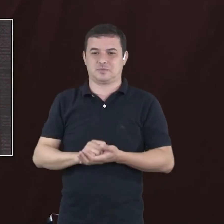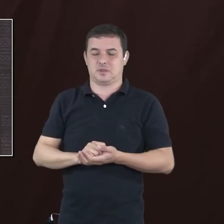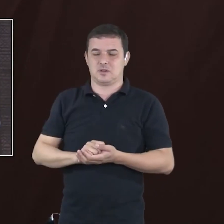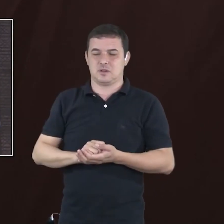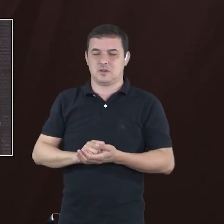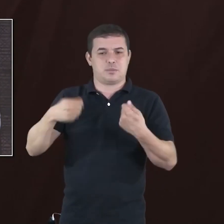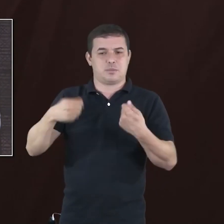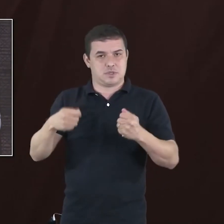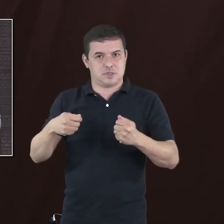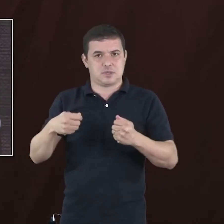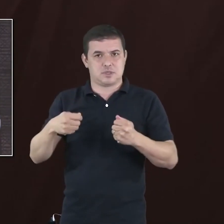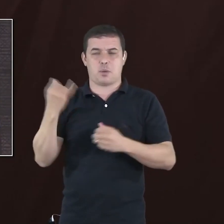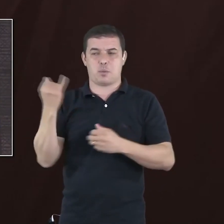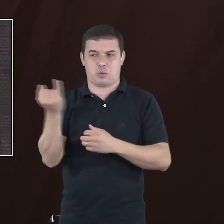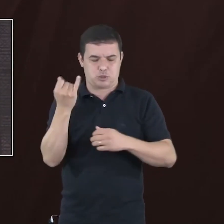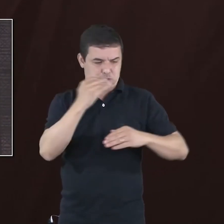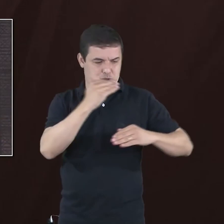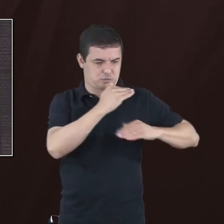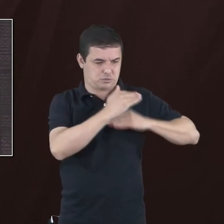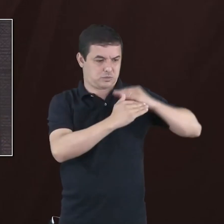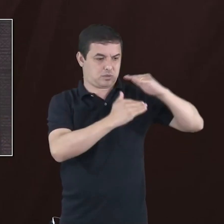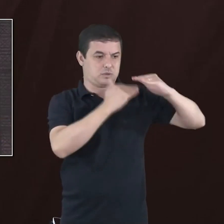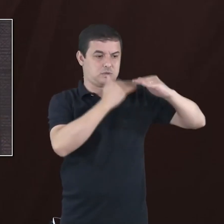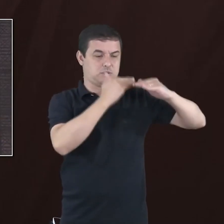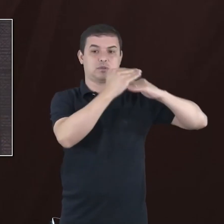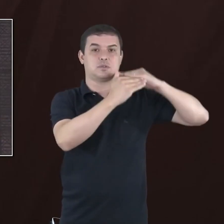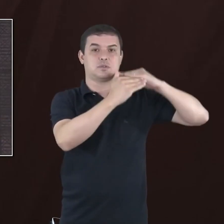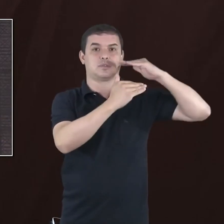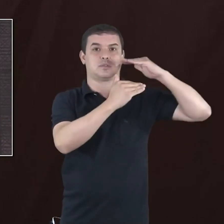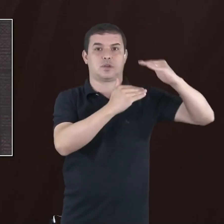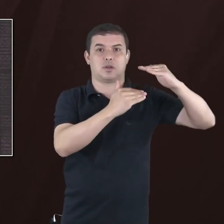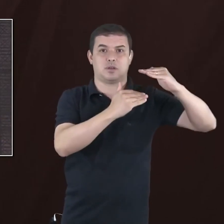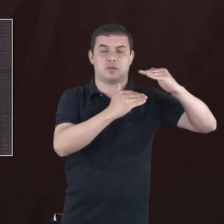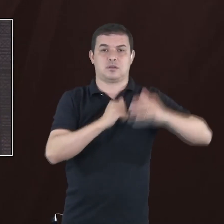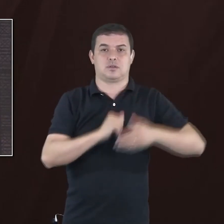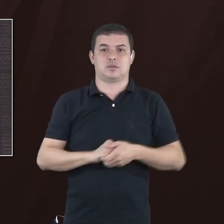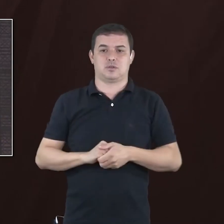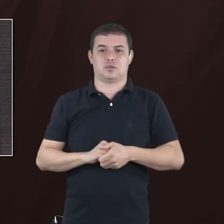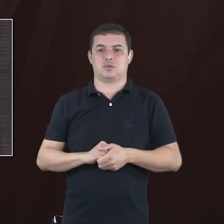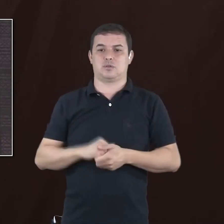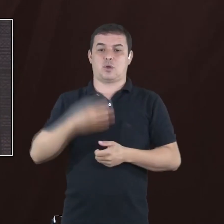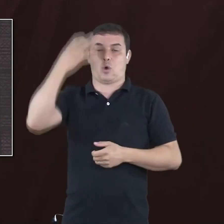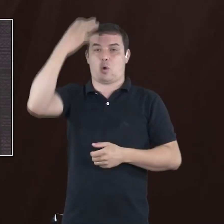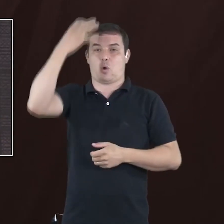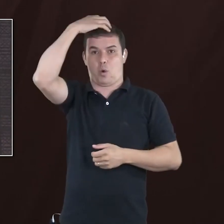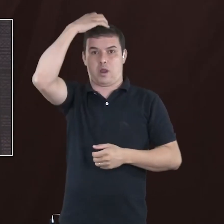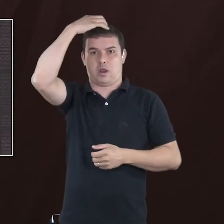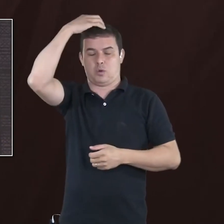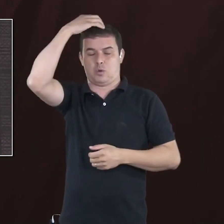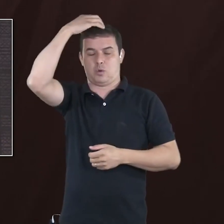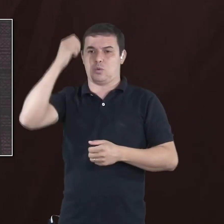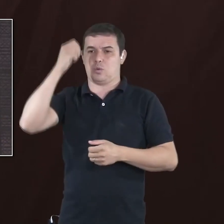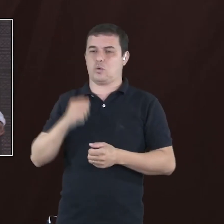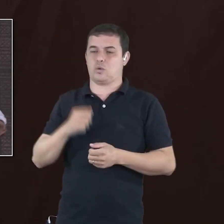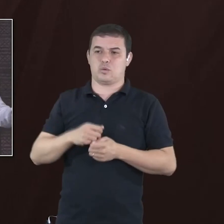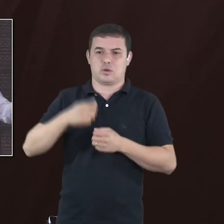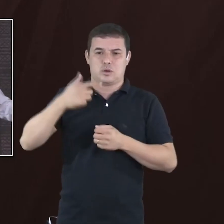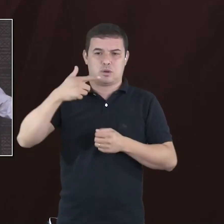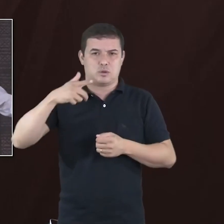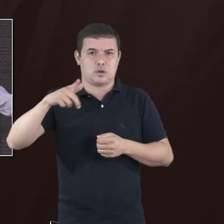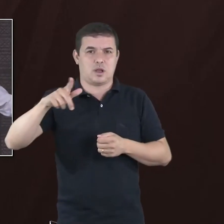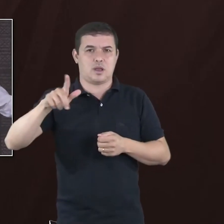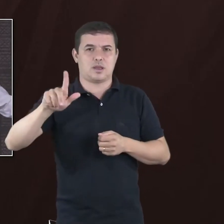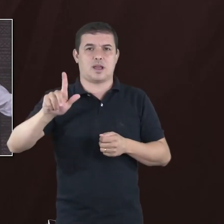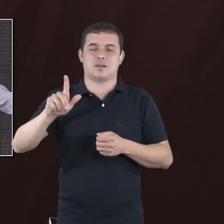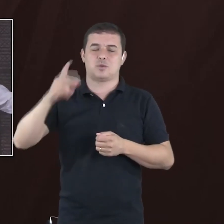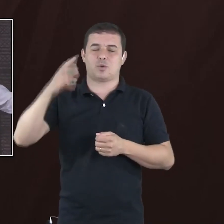maturidade certamente fará diferença no reino de Deus lá no milênio. Queridos jovens,